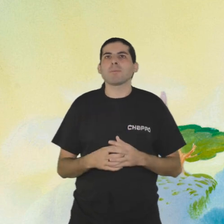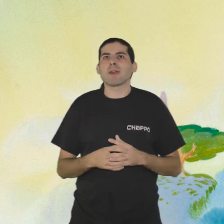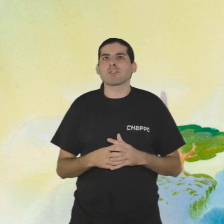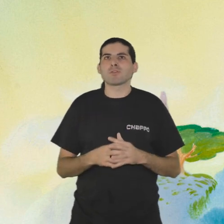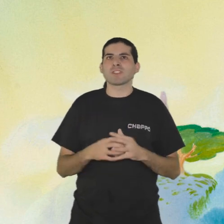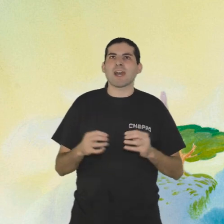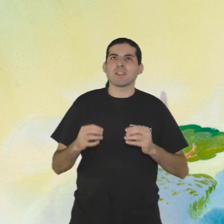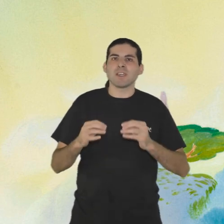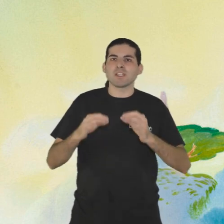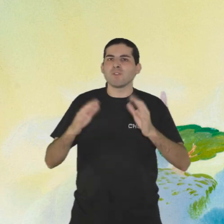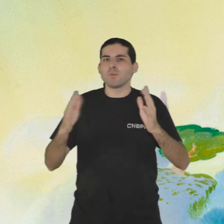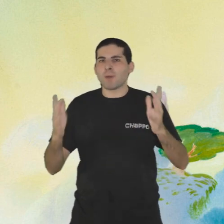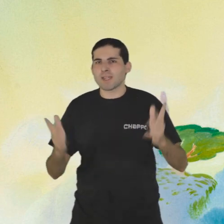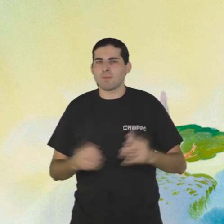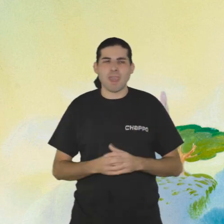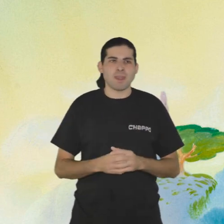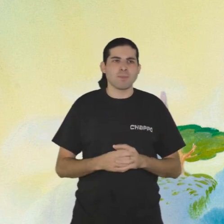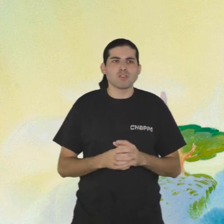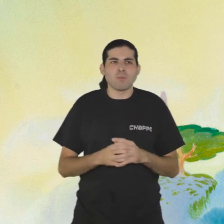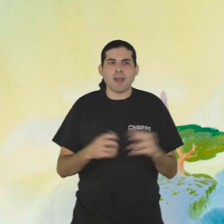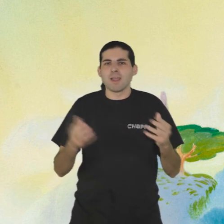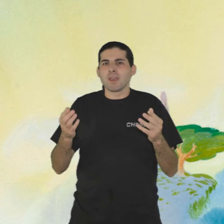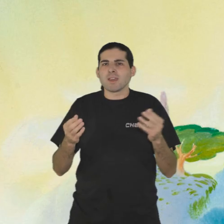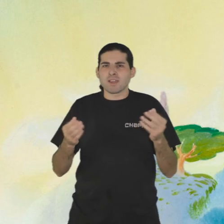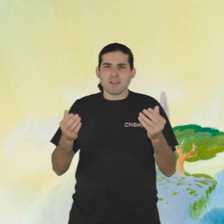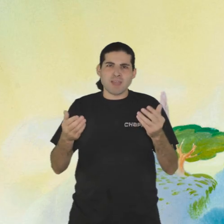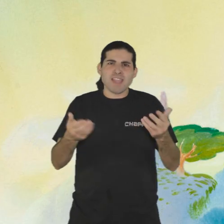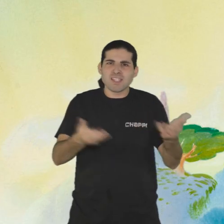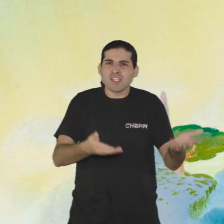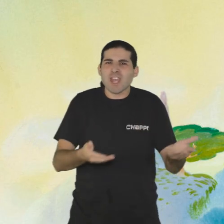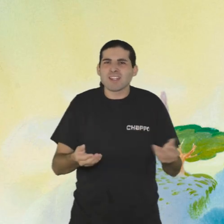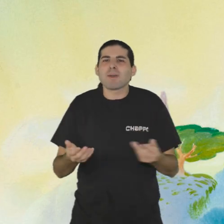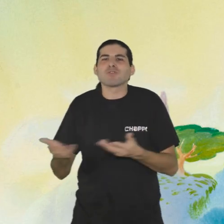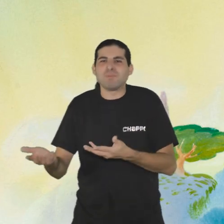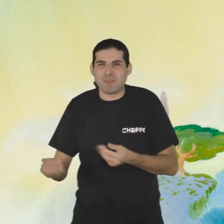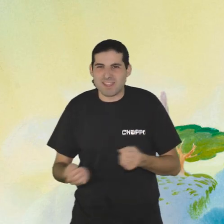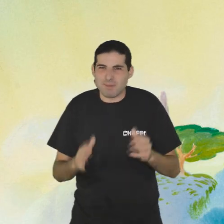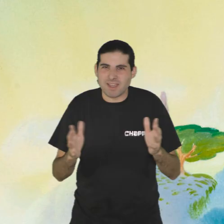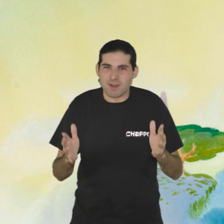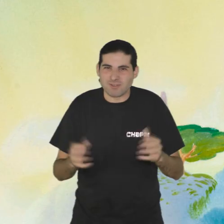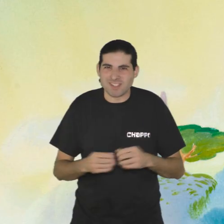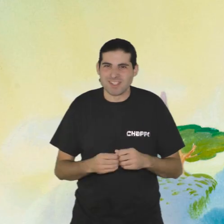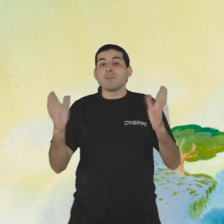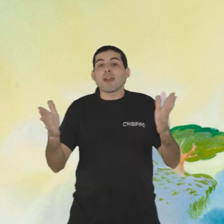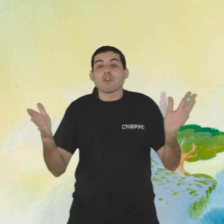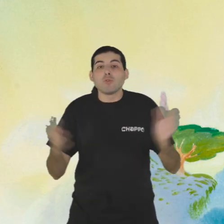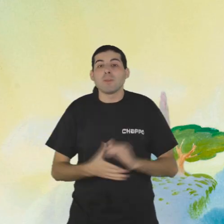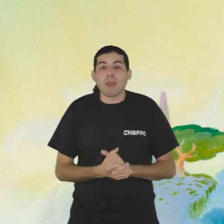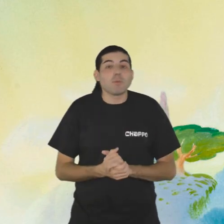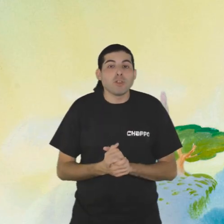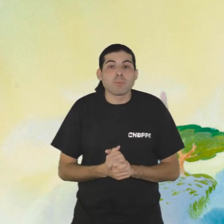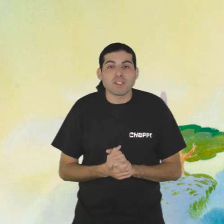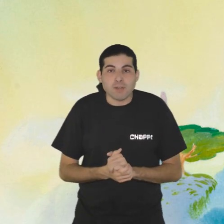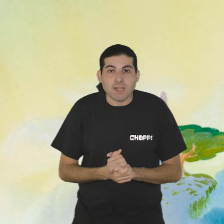più ma non sono state sviluppate bene. Insomma, è intelligente ma non si impegna, mettiamola così. Devo dare